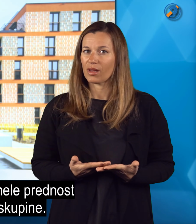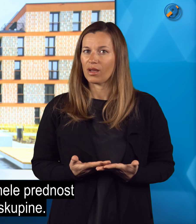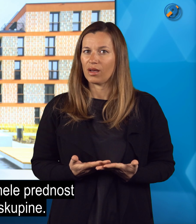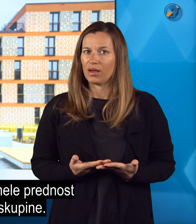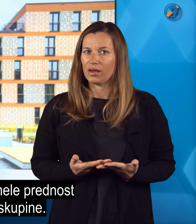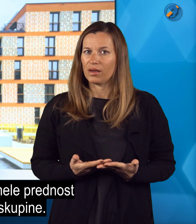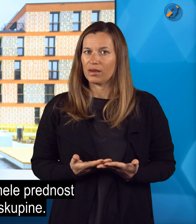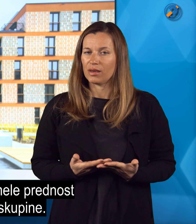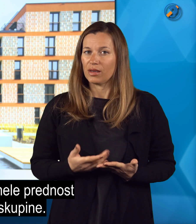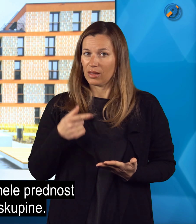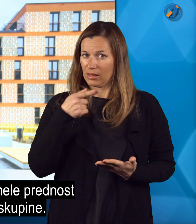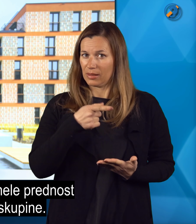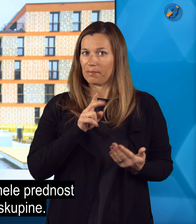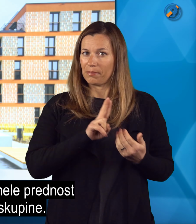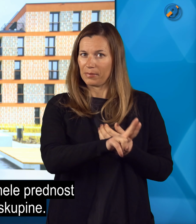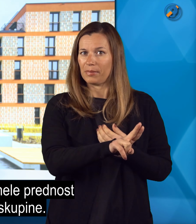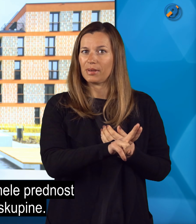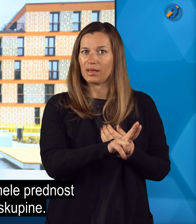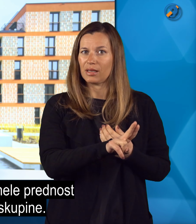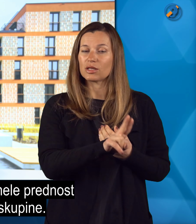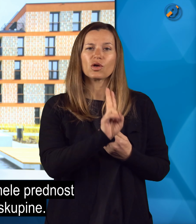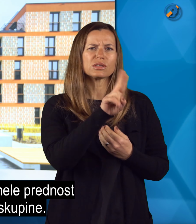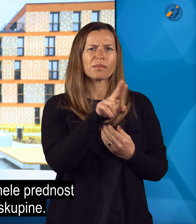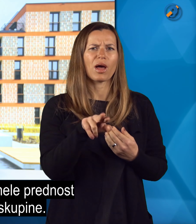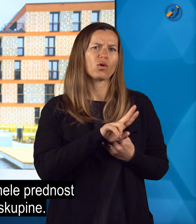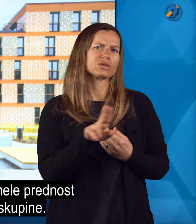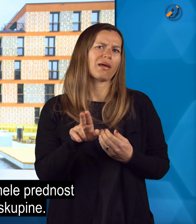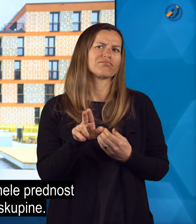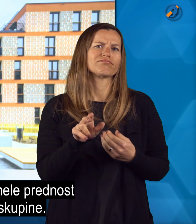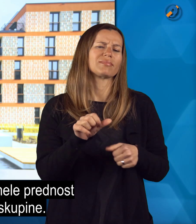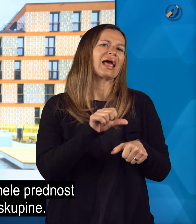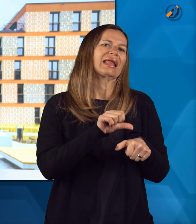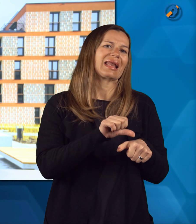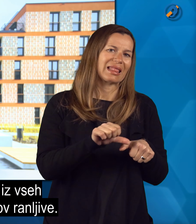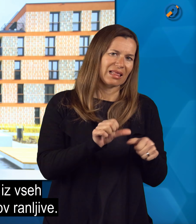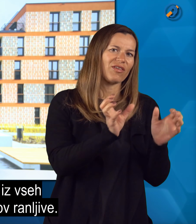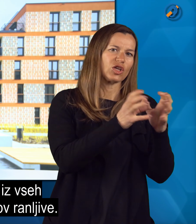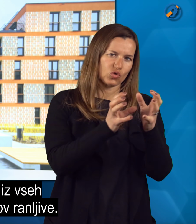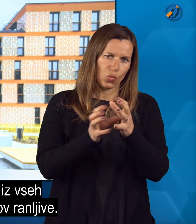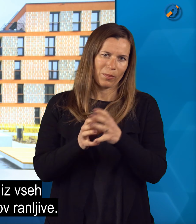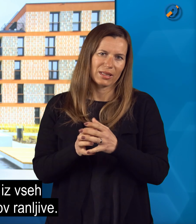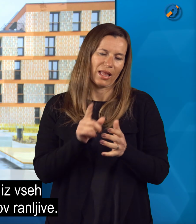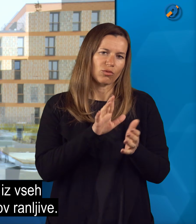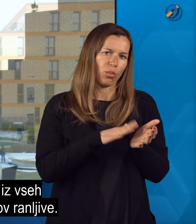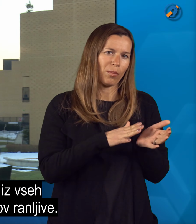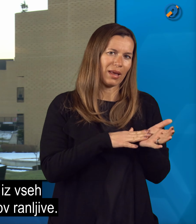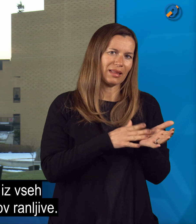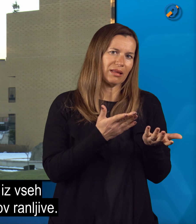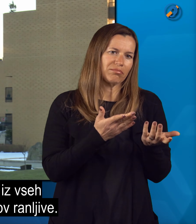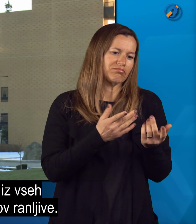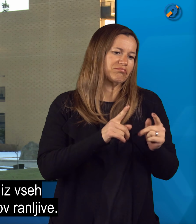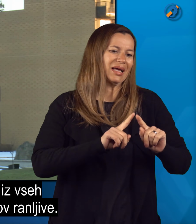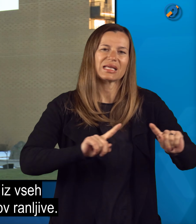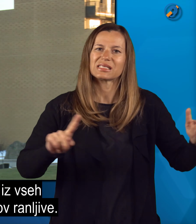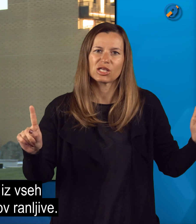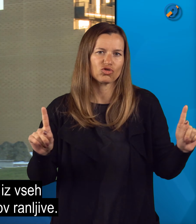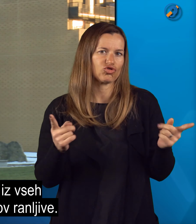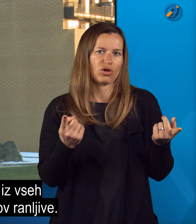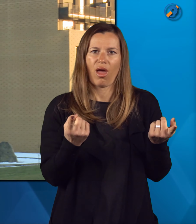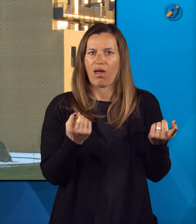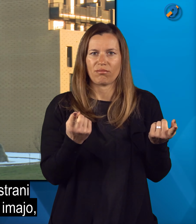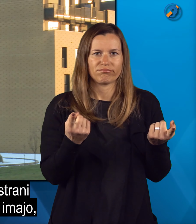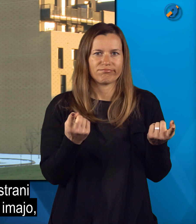V osnovi naj bi imele prednost vse ranljive skupine, to se pravi iz vseh mogočih vidikov